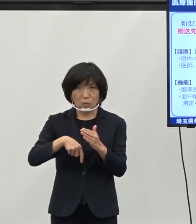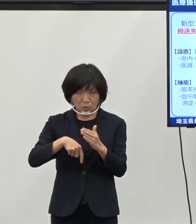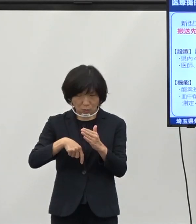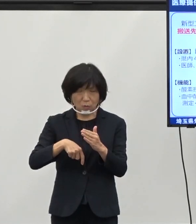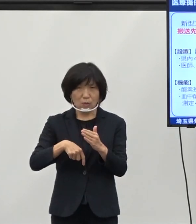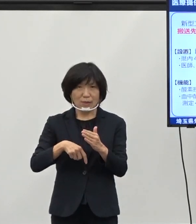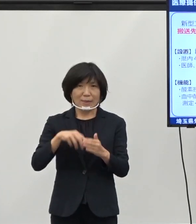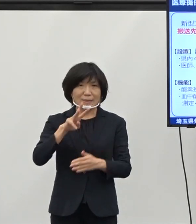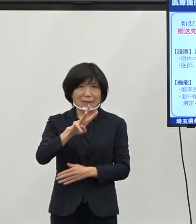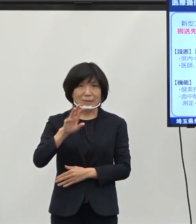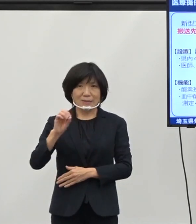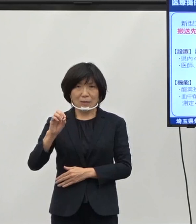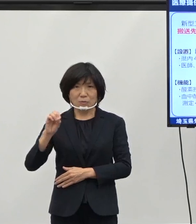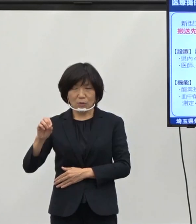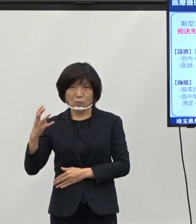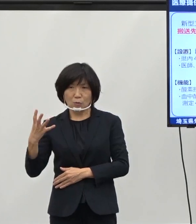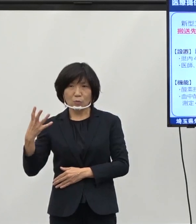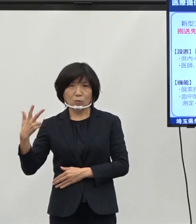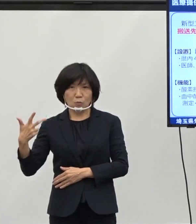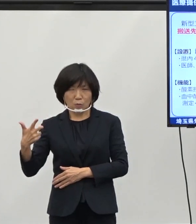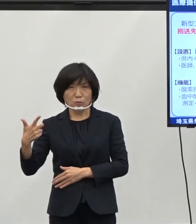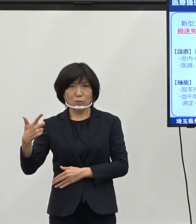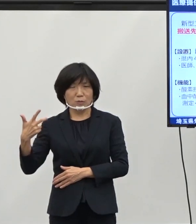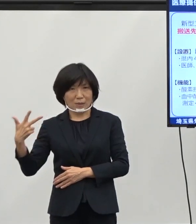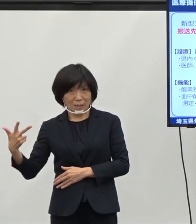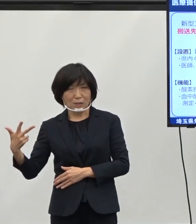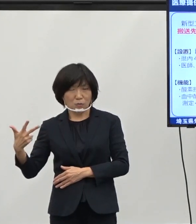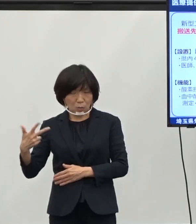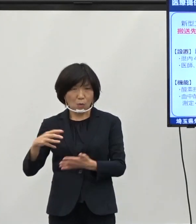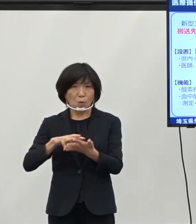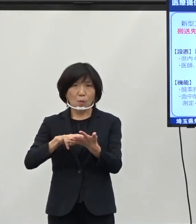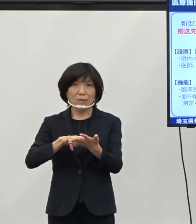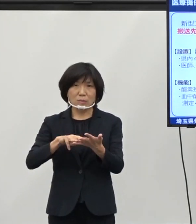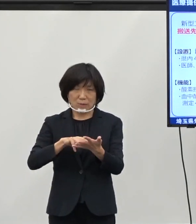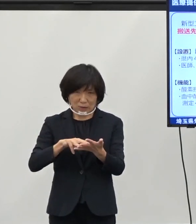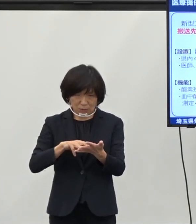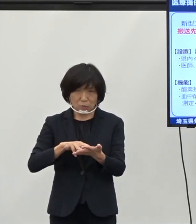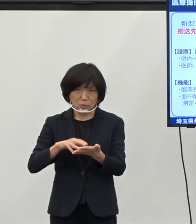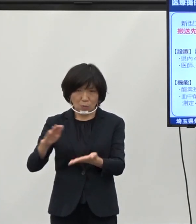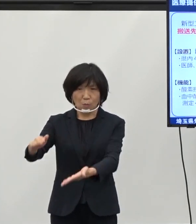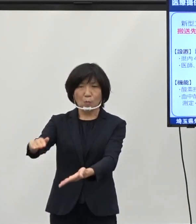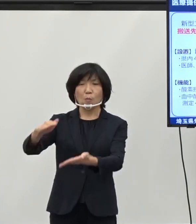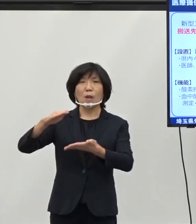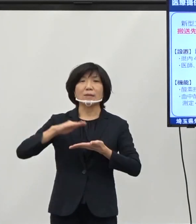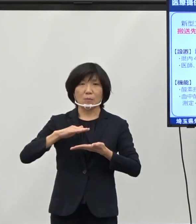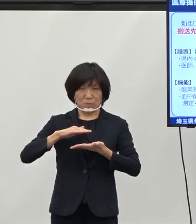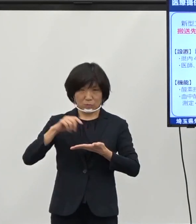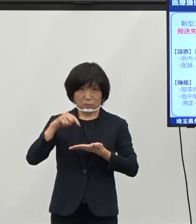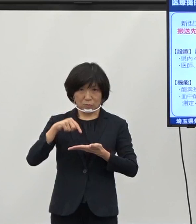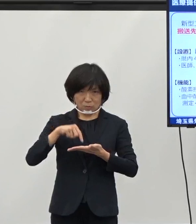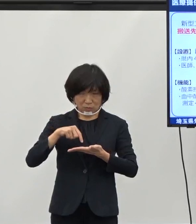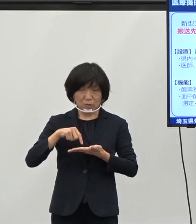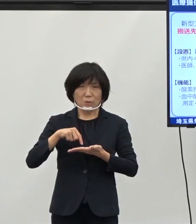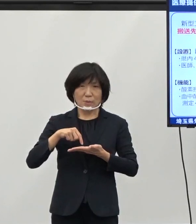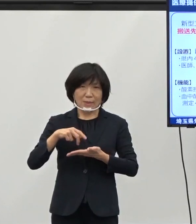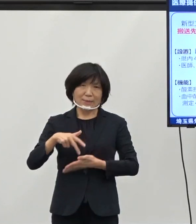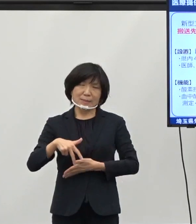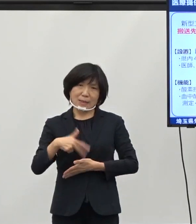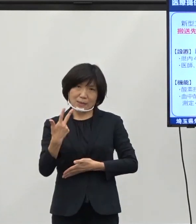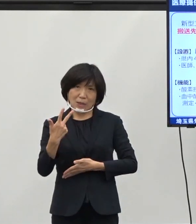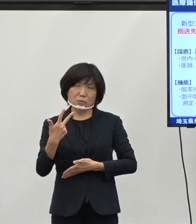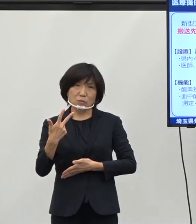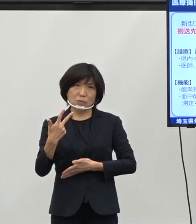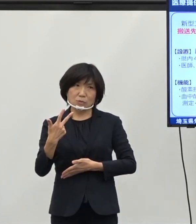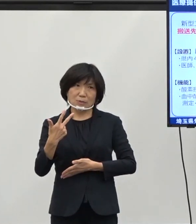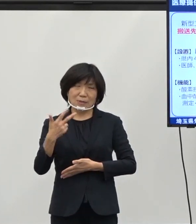ット番号3004667のワクチン配送を受けていました。このロットは700バイア